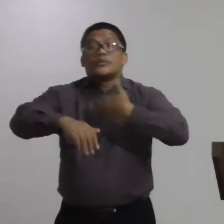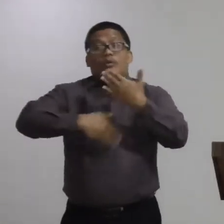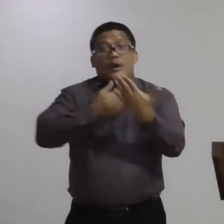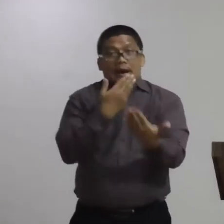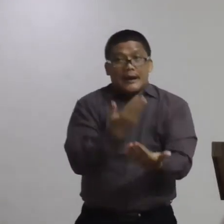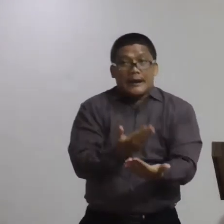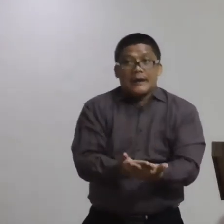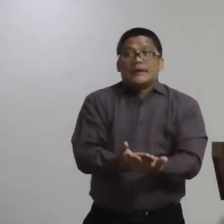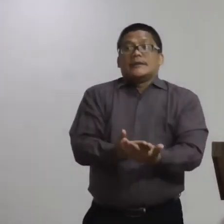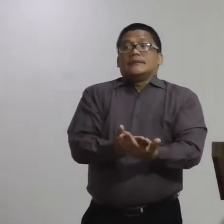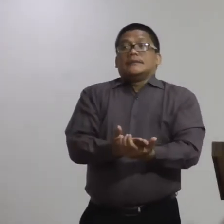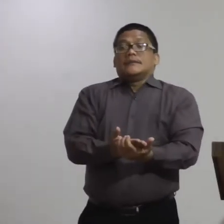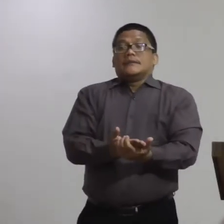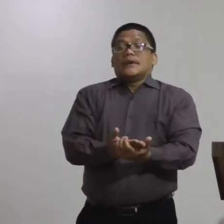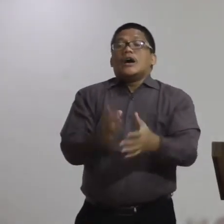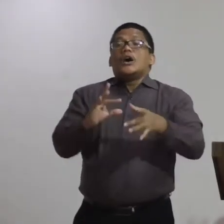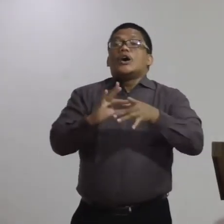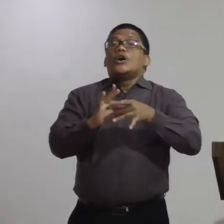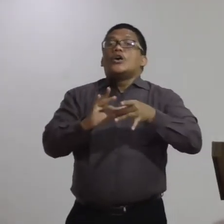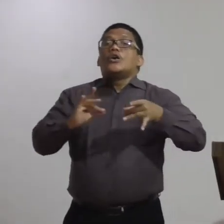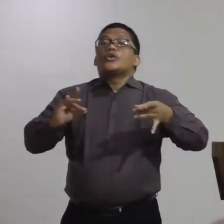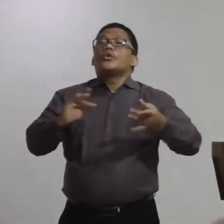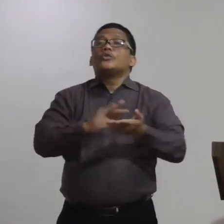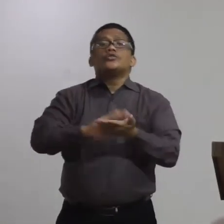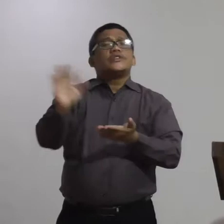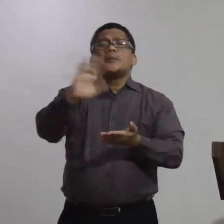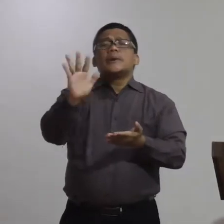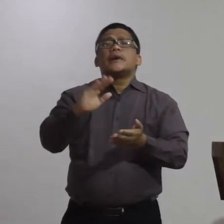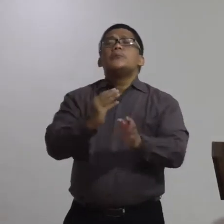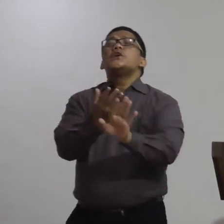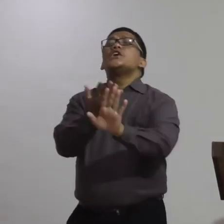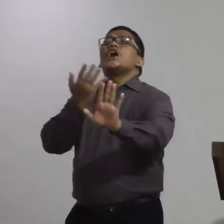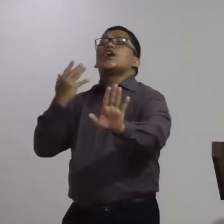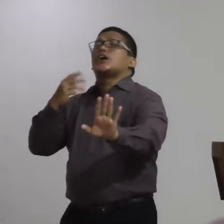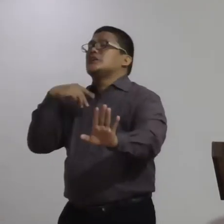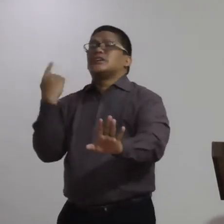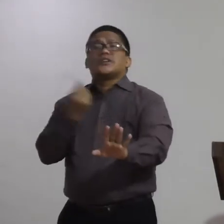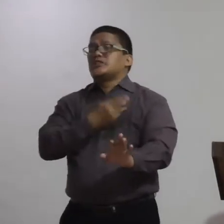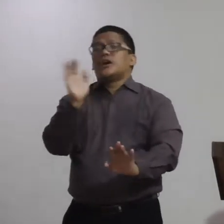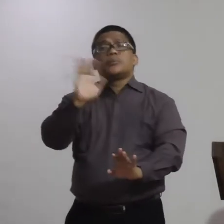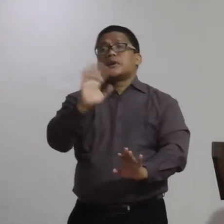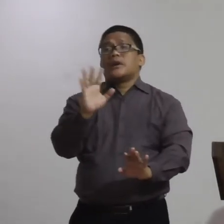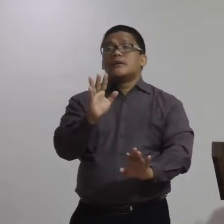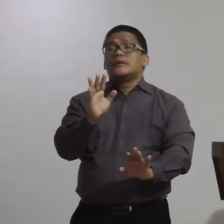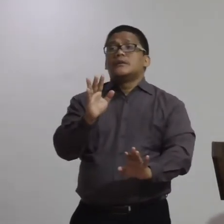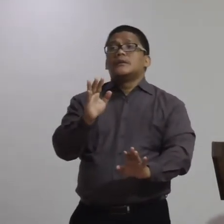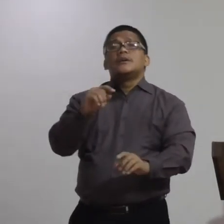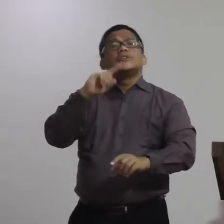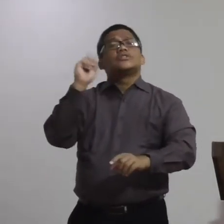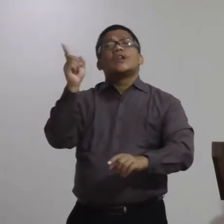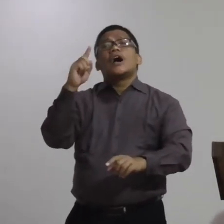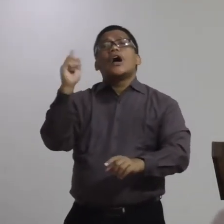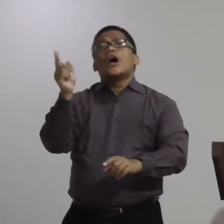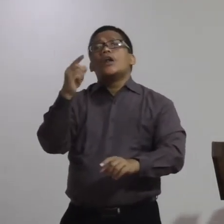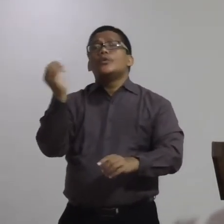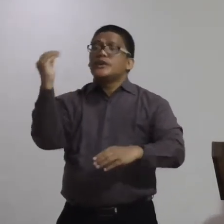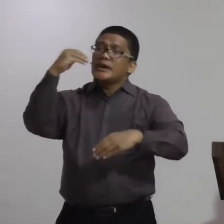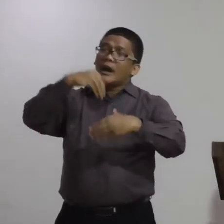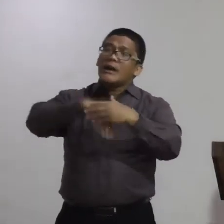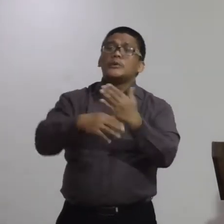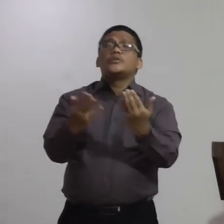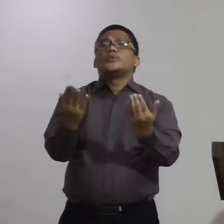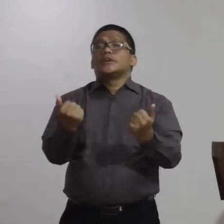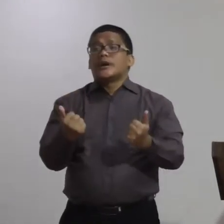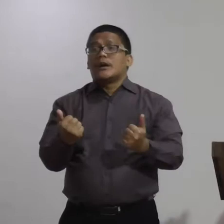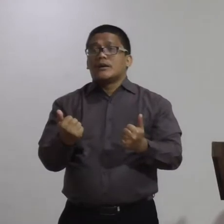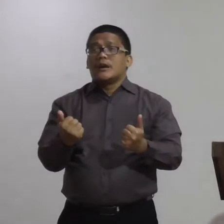ada dalam diri kita, ia tidak pernah meninggalkan kita, tetapi dia terus menyertai kita, membimbing